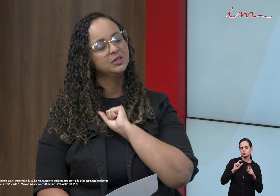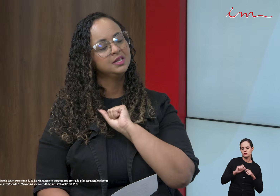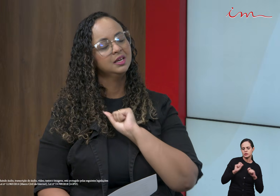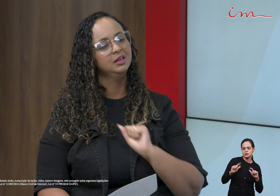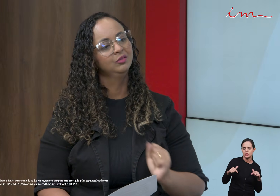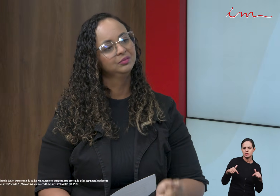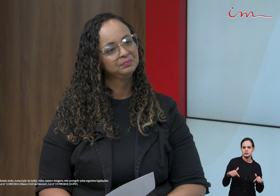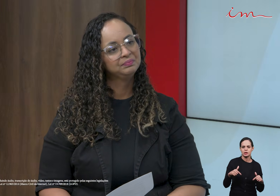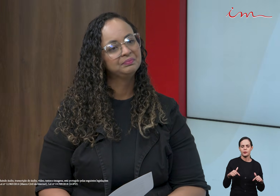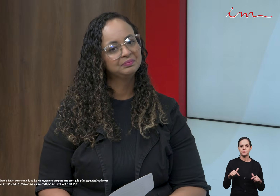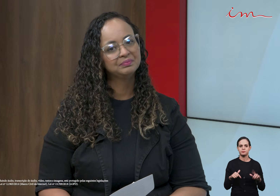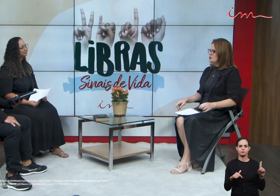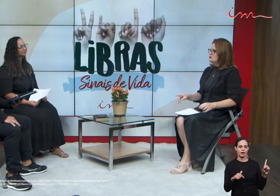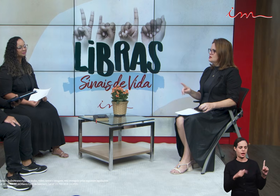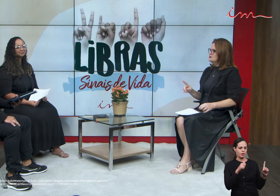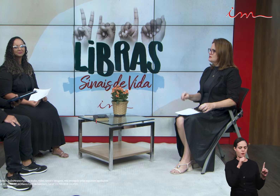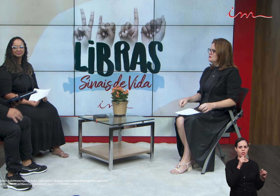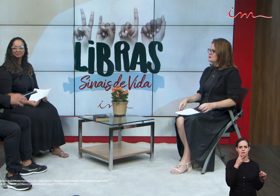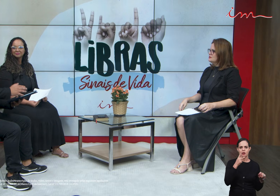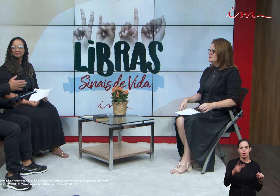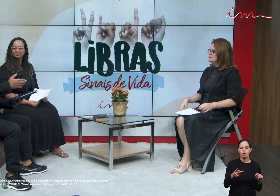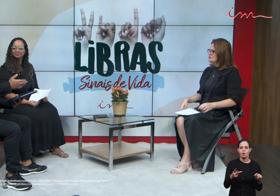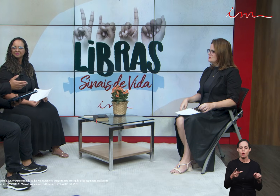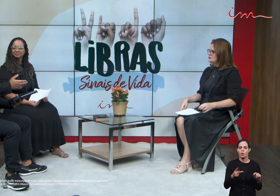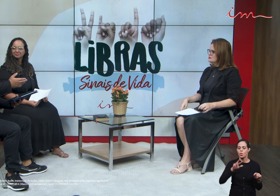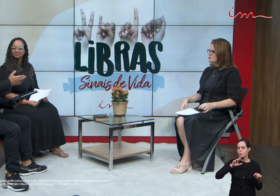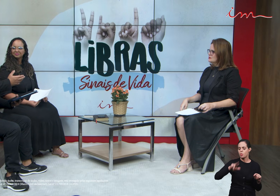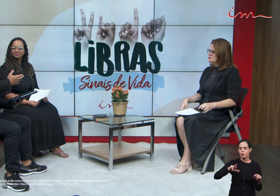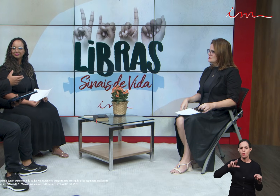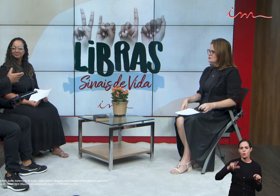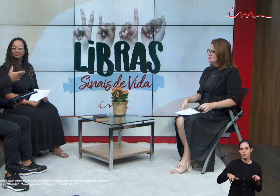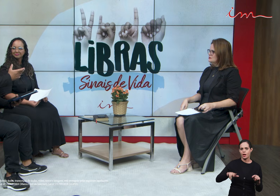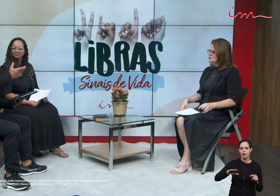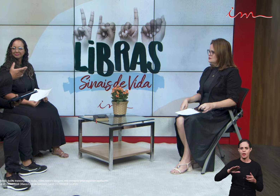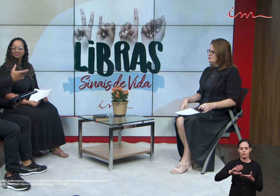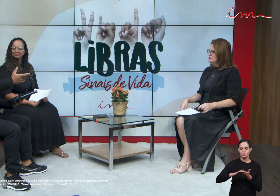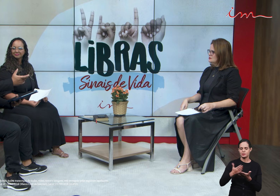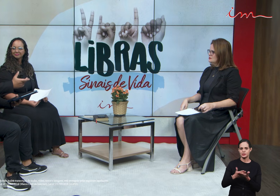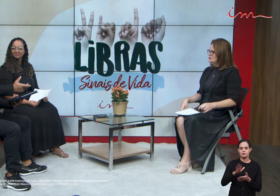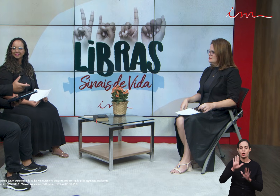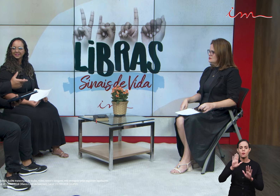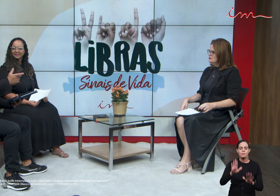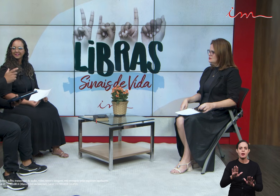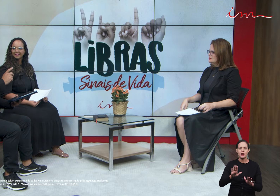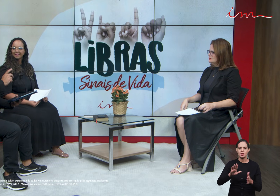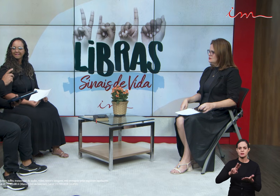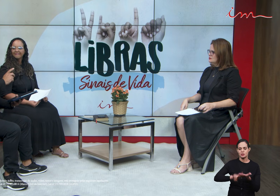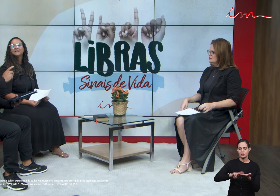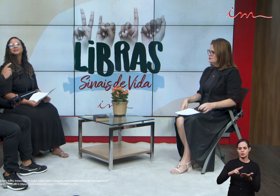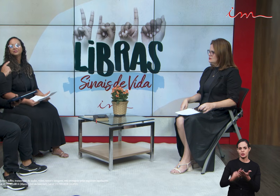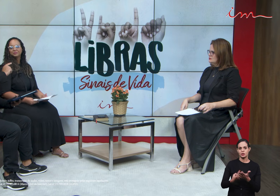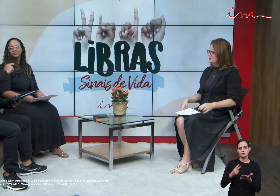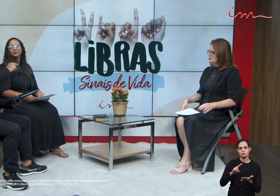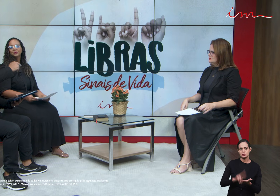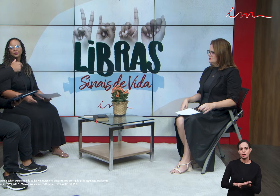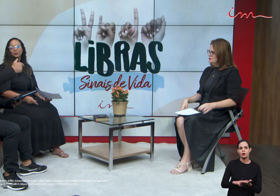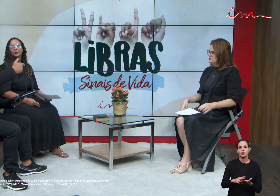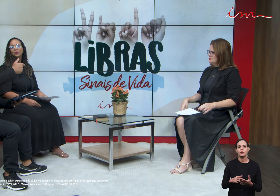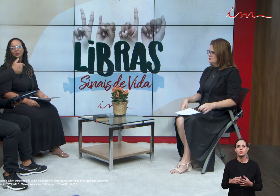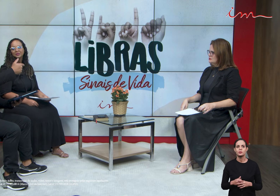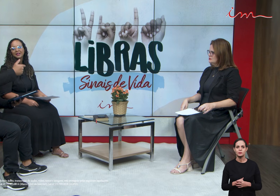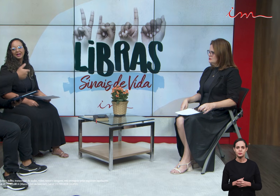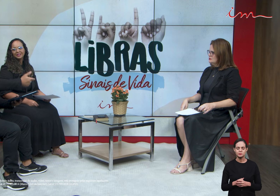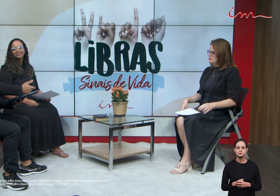Não, eu vou fazer aquilo. E aí deixa de ser uma tradução, né, para virar uma interpretação, porque você se prepara, você faz a melhor